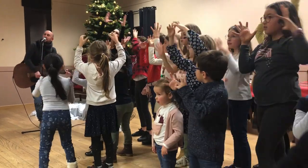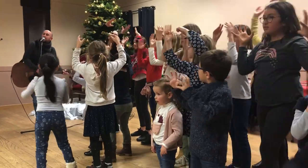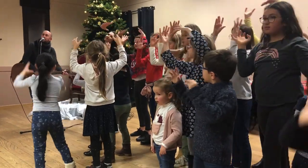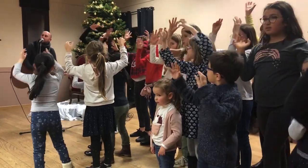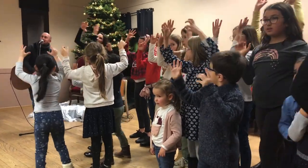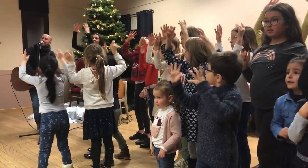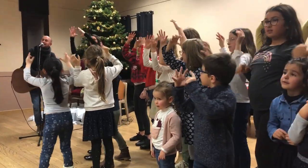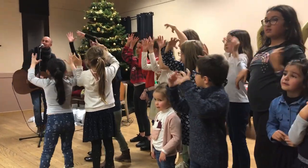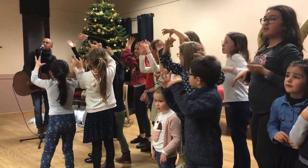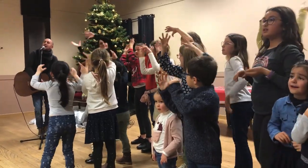tous le